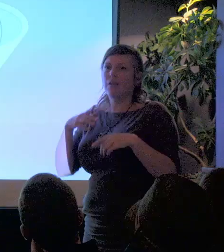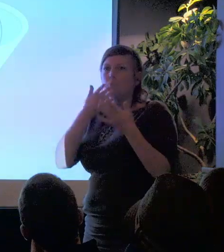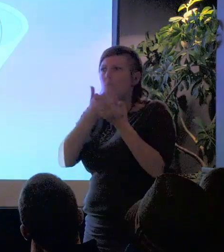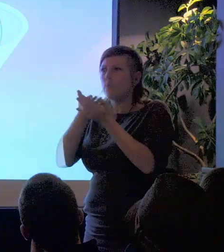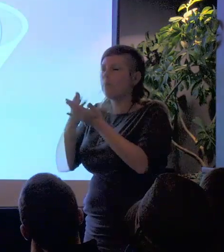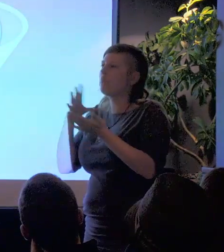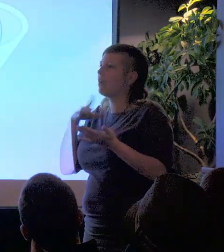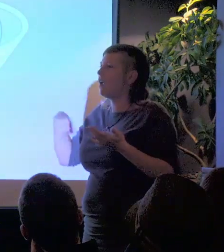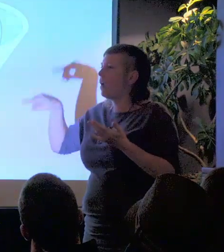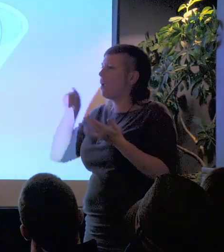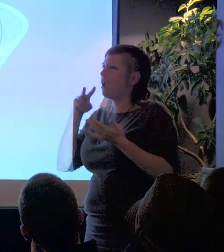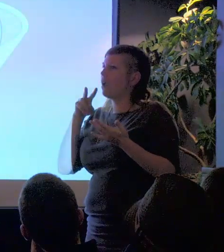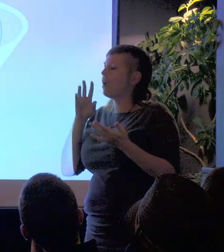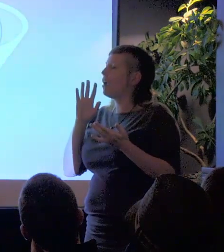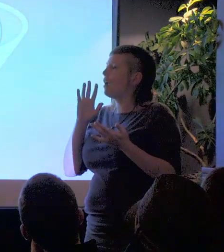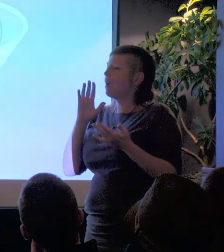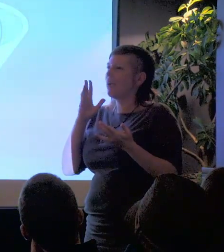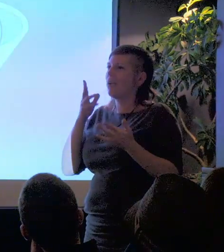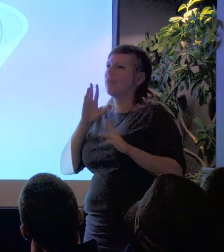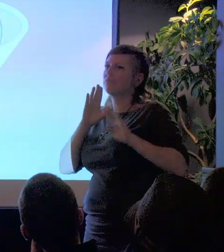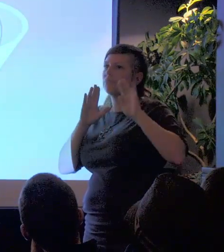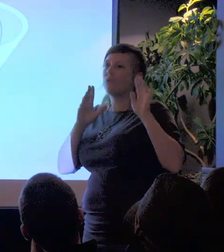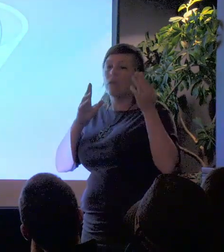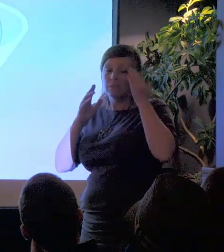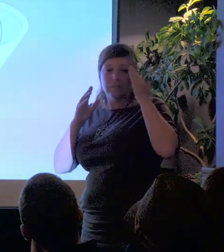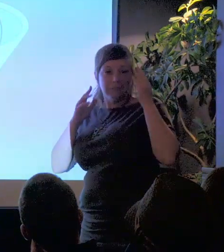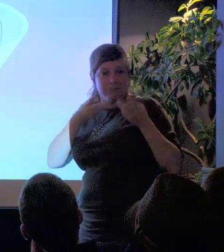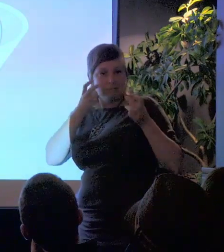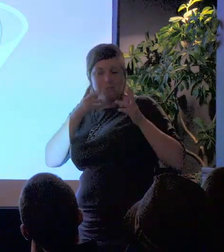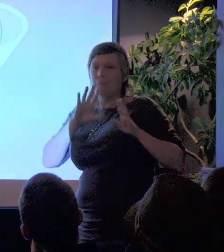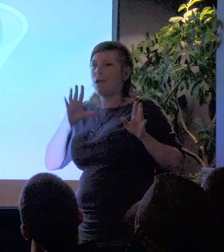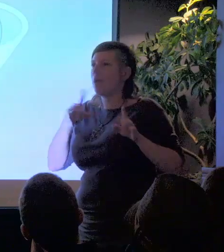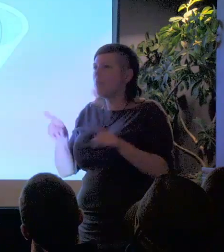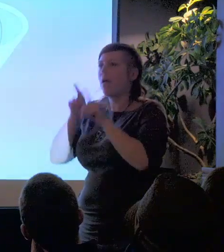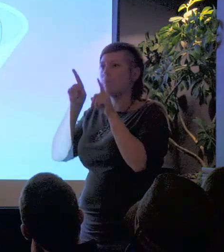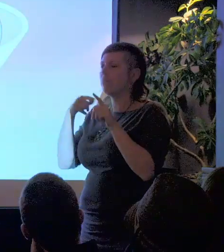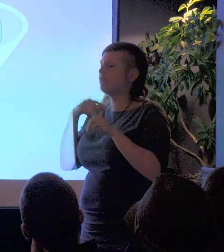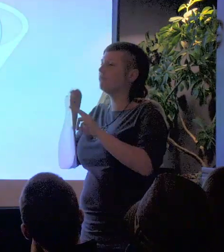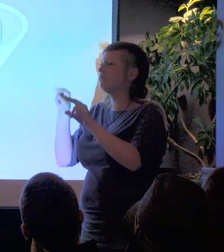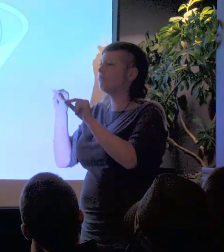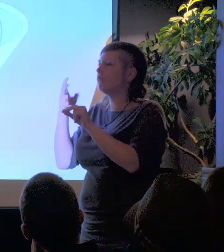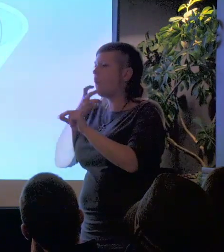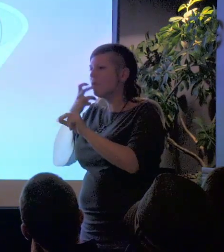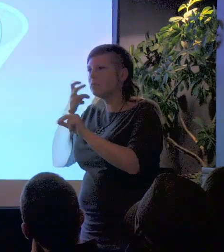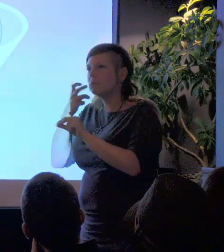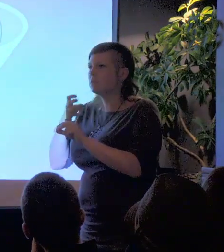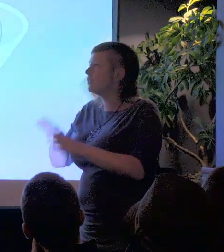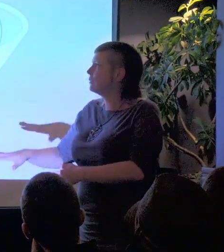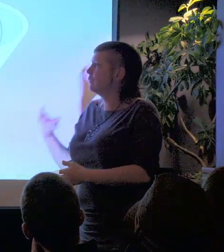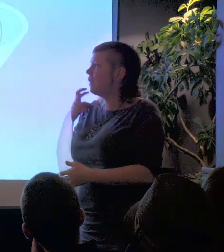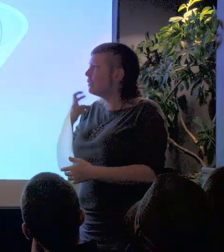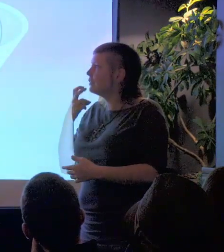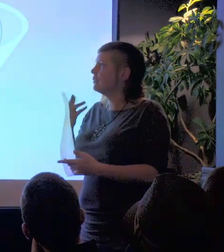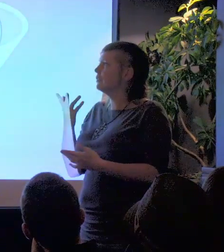de la connaissance peut faire en sorte que plusieurs preuves restent assez claires sur divers sujets en lien avec la sourdité. Mais malgré